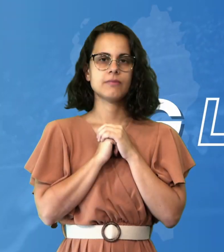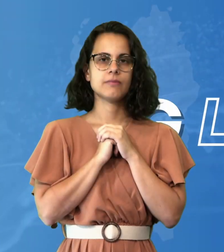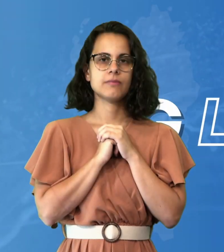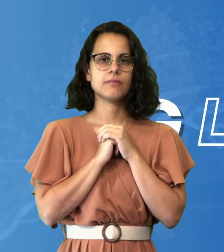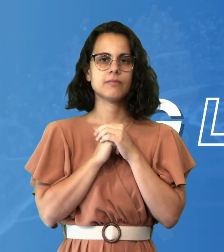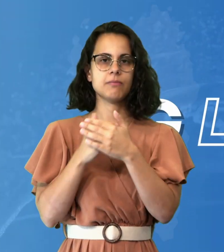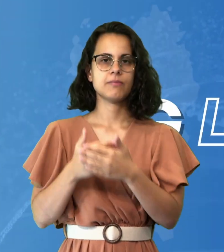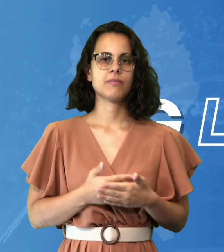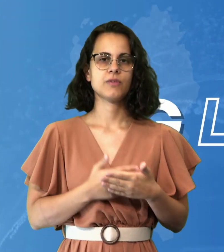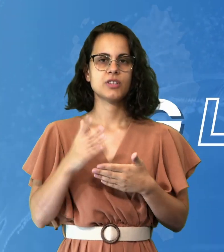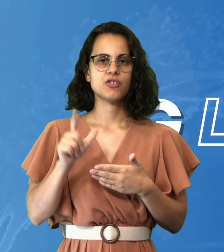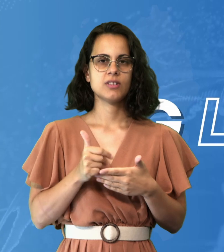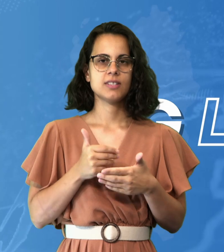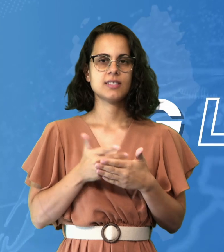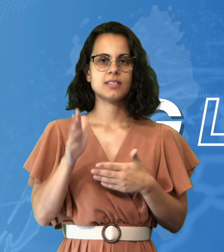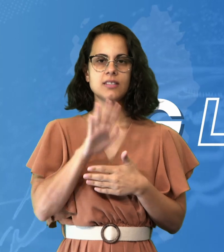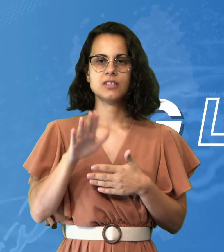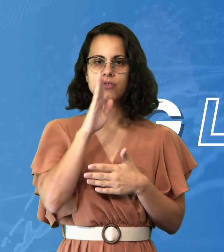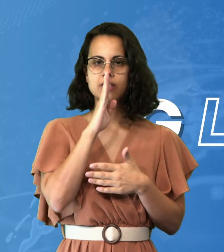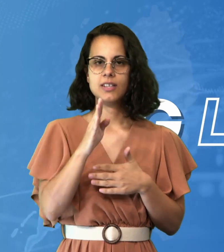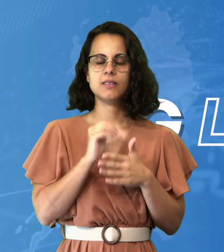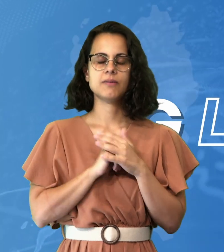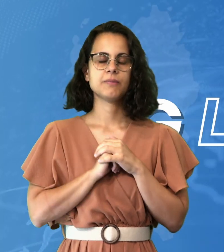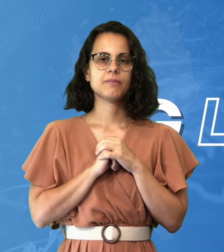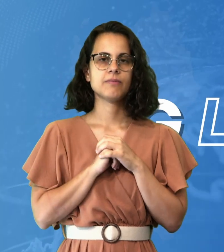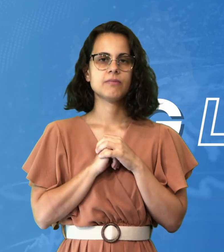Benvenuti sul TGLIS di Teleregione Live.